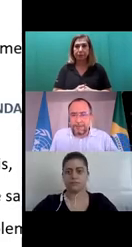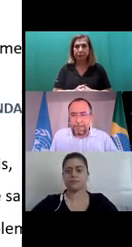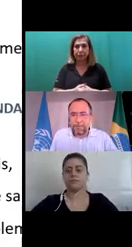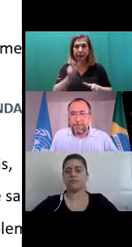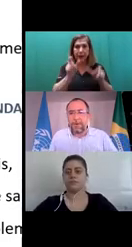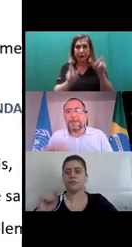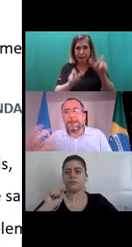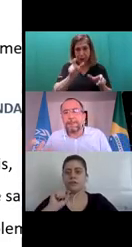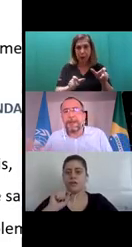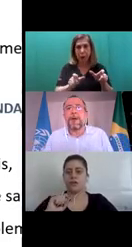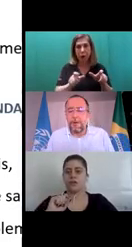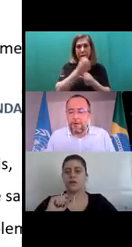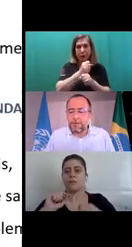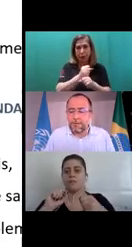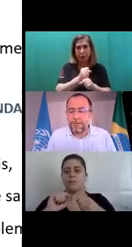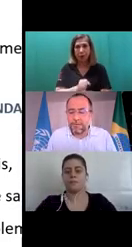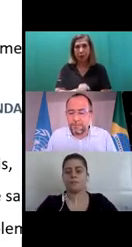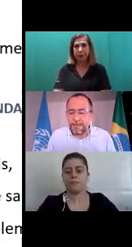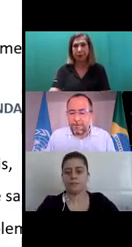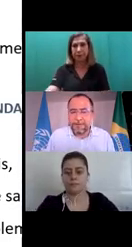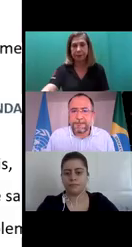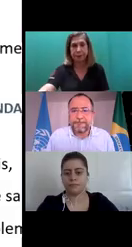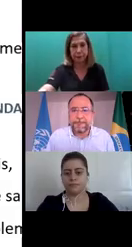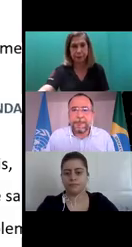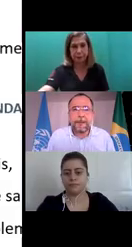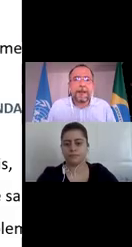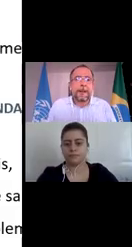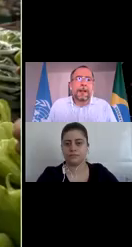entre os produtores e também os consumidores.